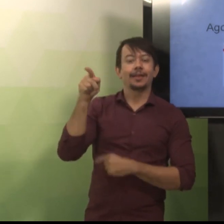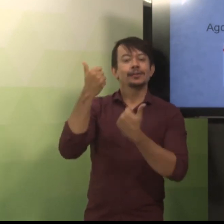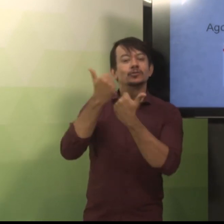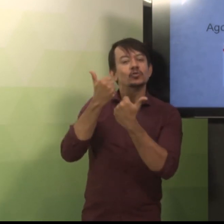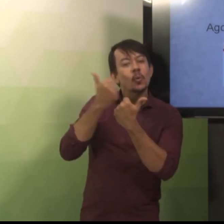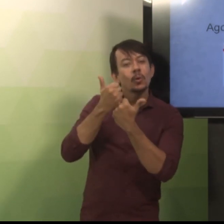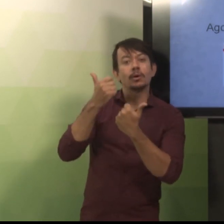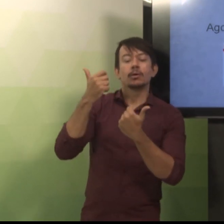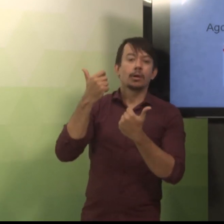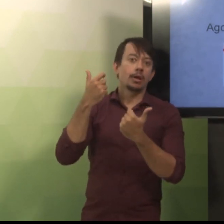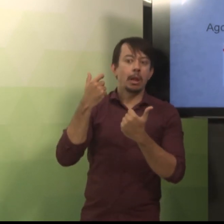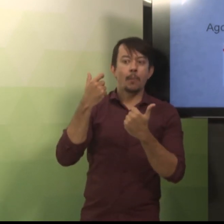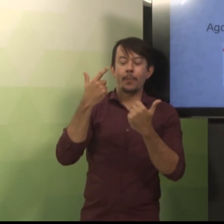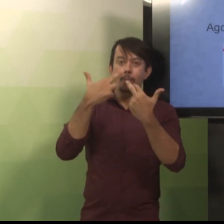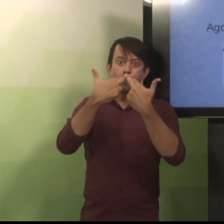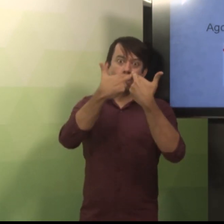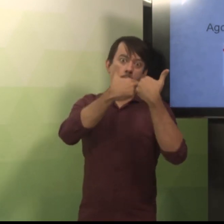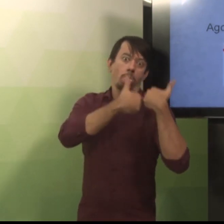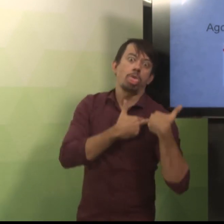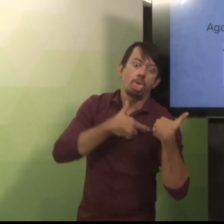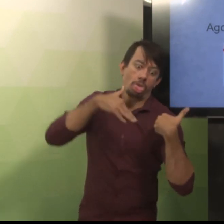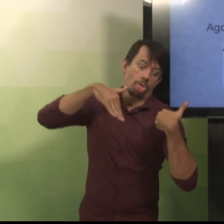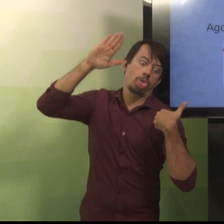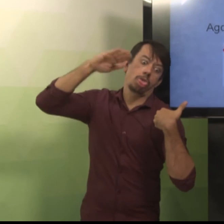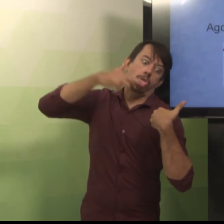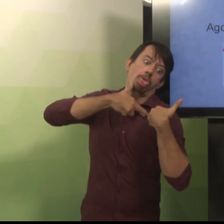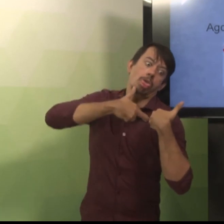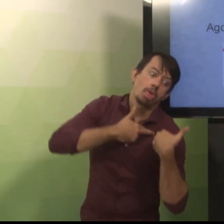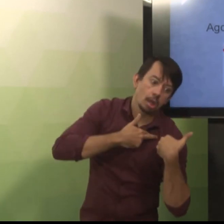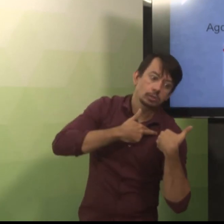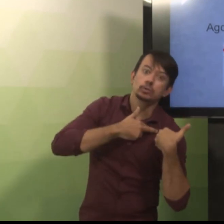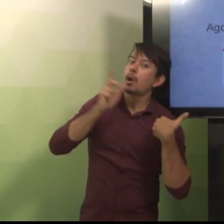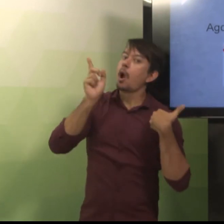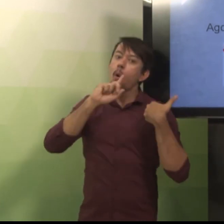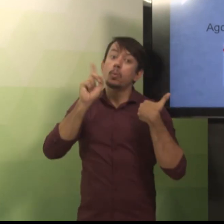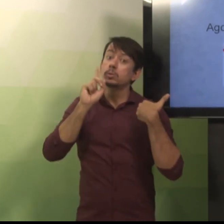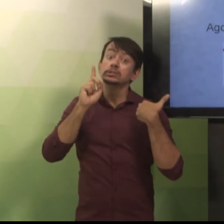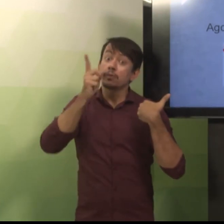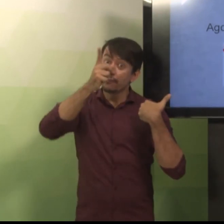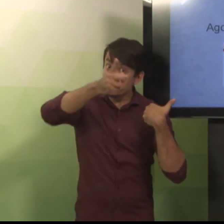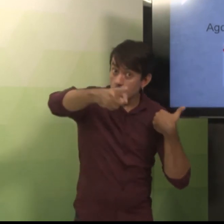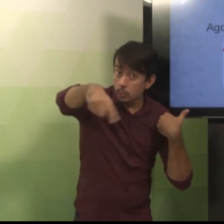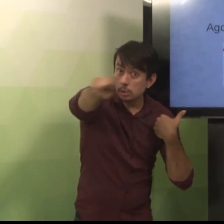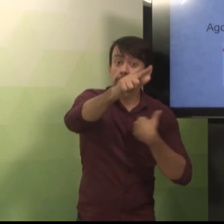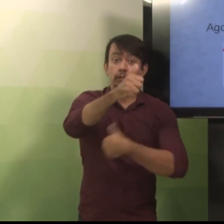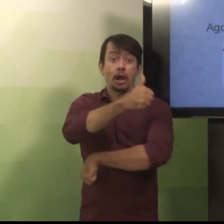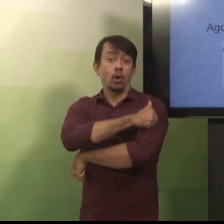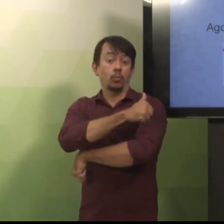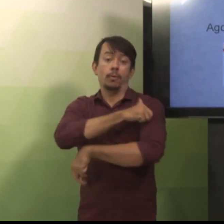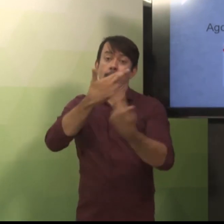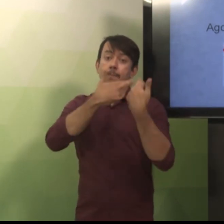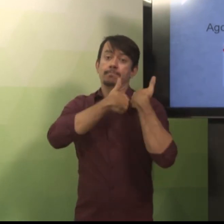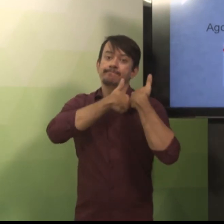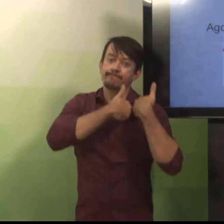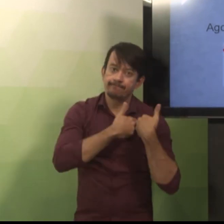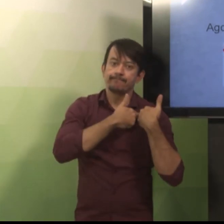O professor e os tutores não vão se sobrecarregar. Não. Vocês, alunos,